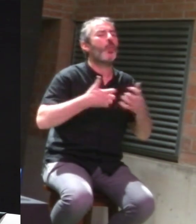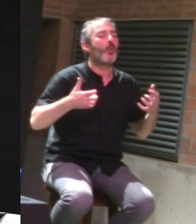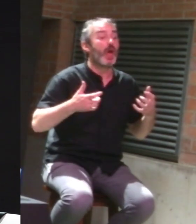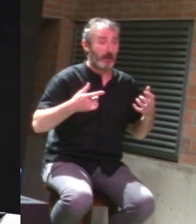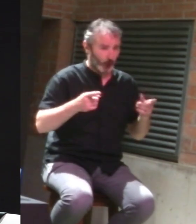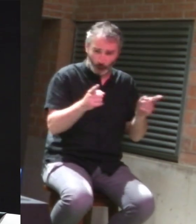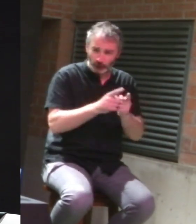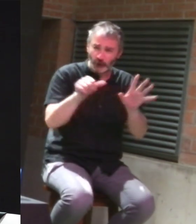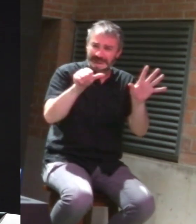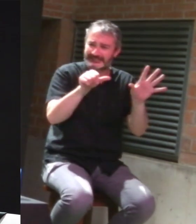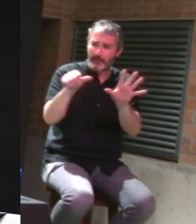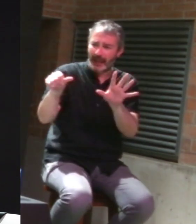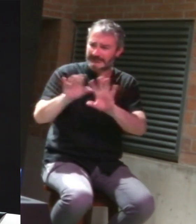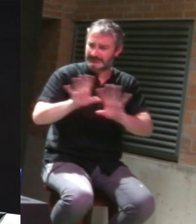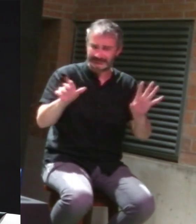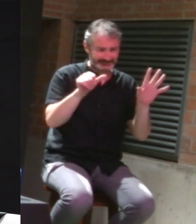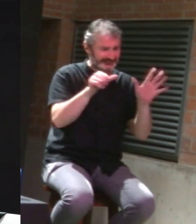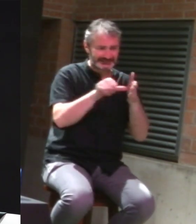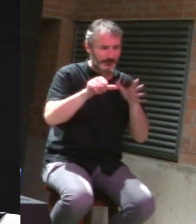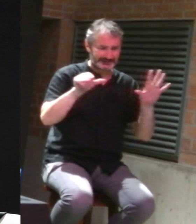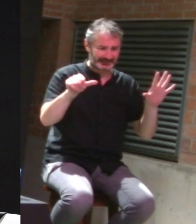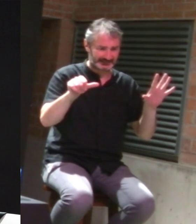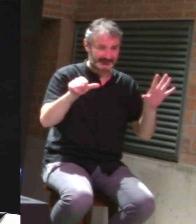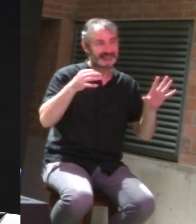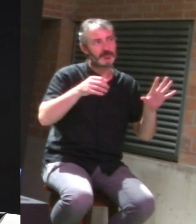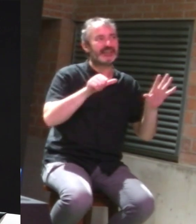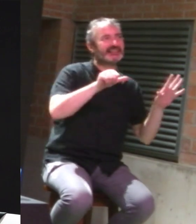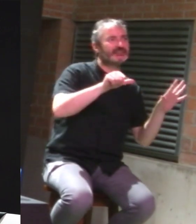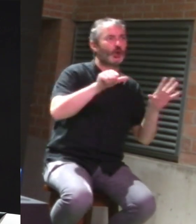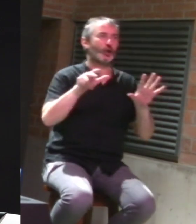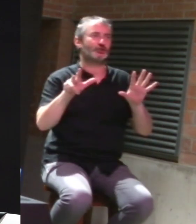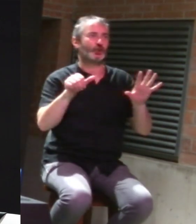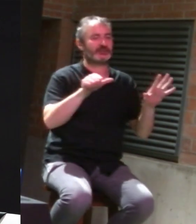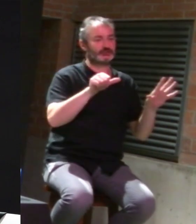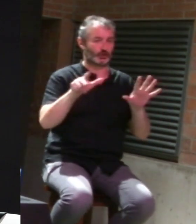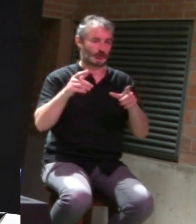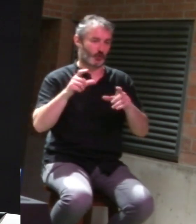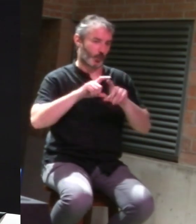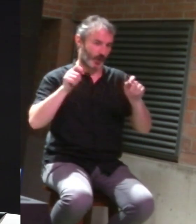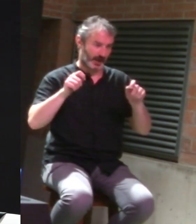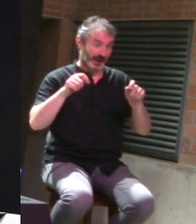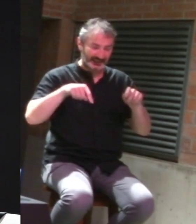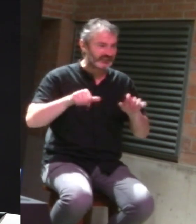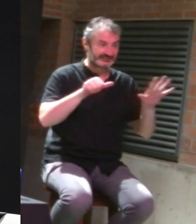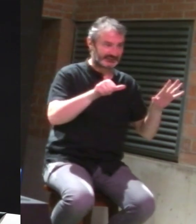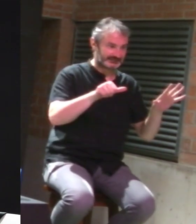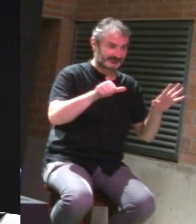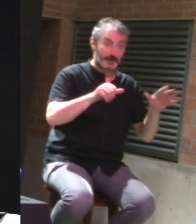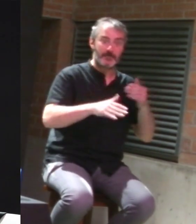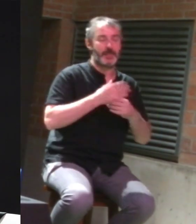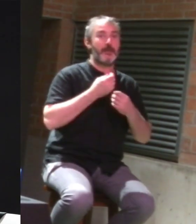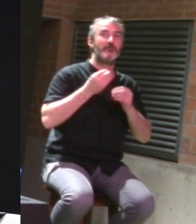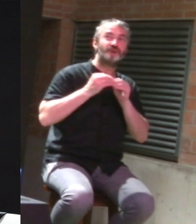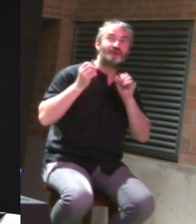setmanes, fixem-nos bé, perquè la durada de les vagues sempre són de 6 a 8 setmanes. primer la cosa comença a anar bé i al final